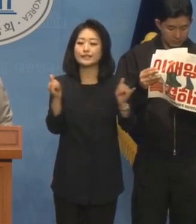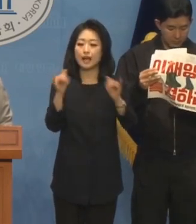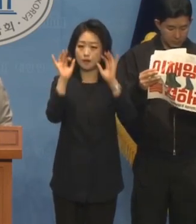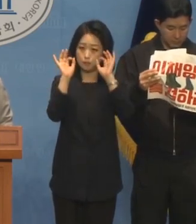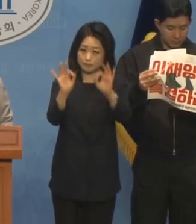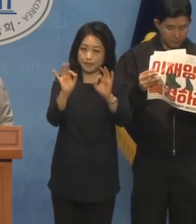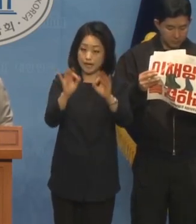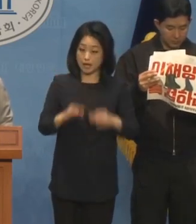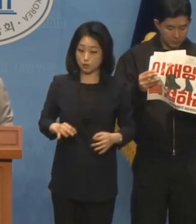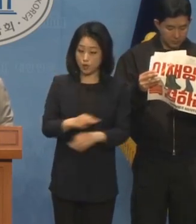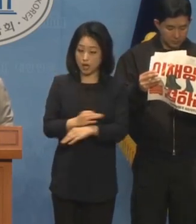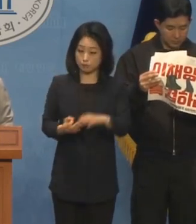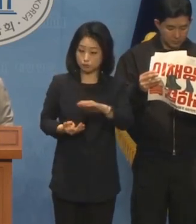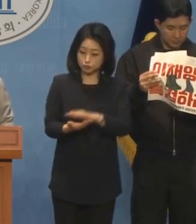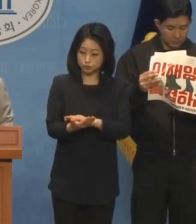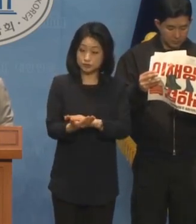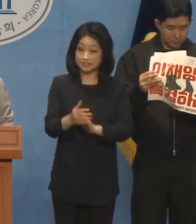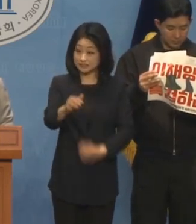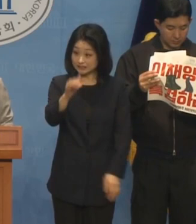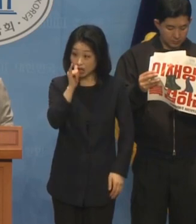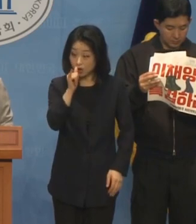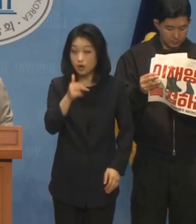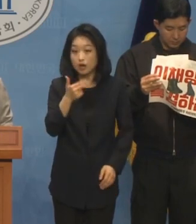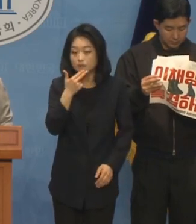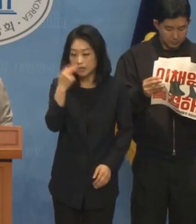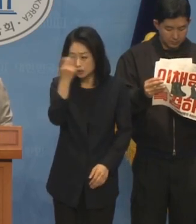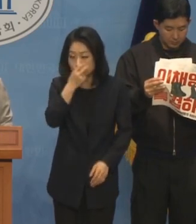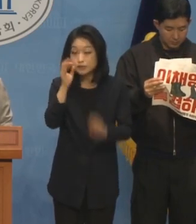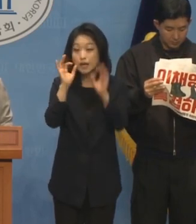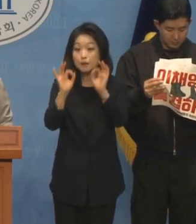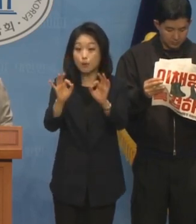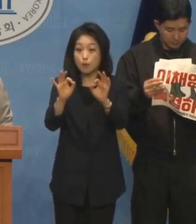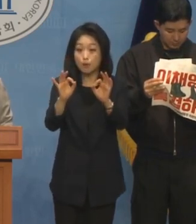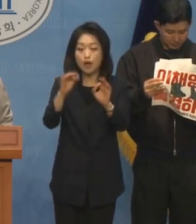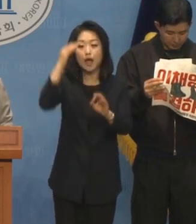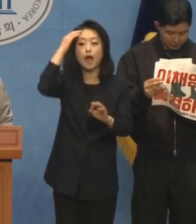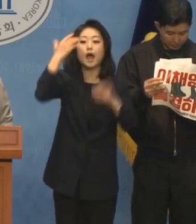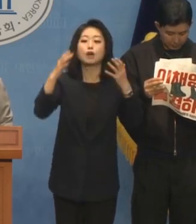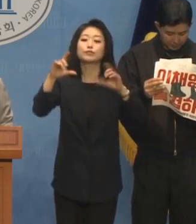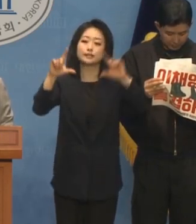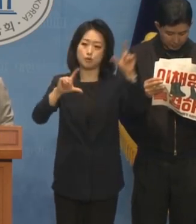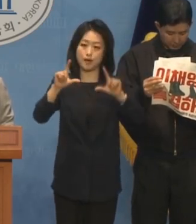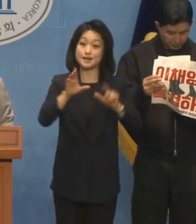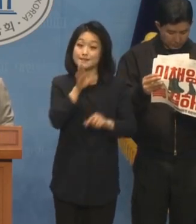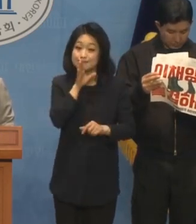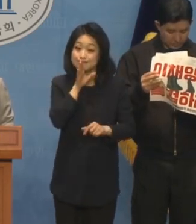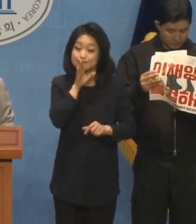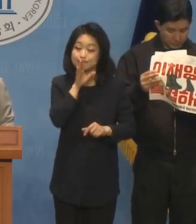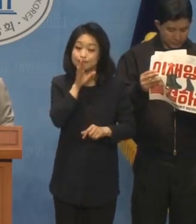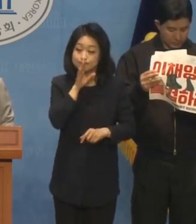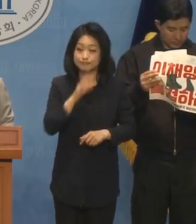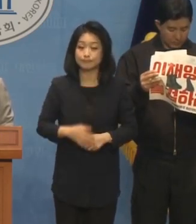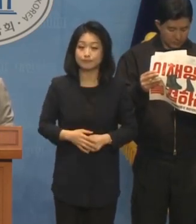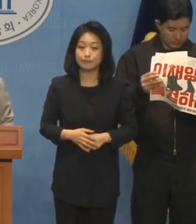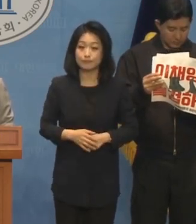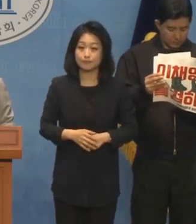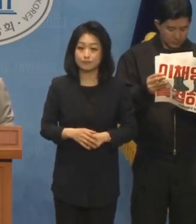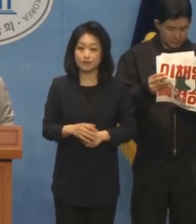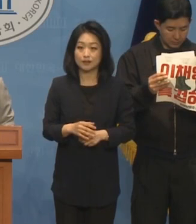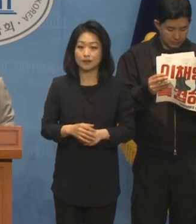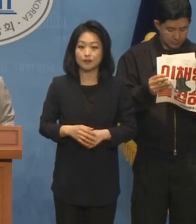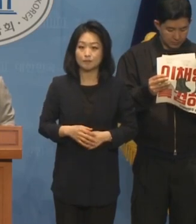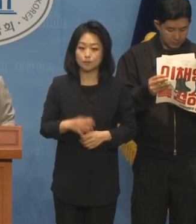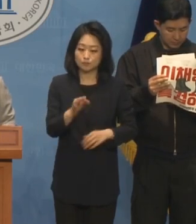축제 뇌물수수의 혐의 범죄 대상자로 보고 있는 대한민국이 자 당